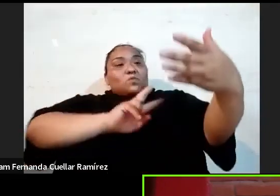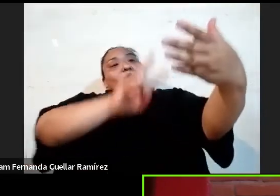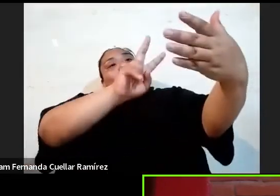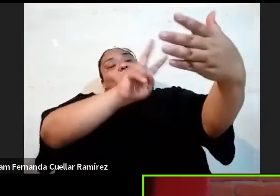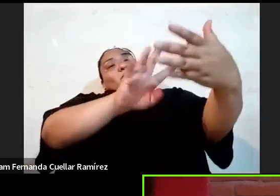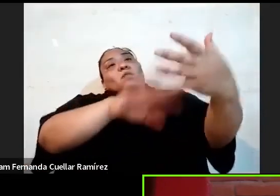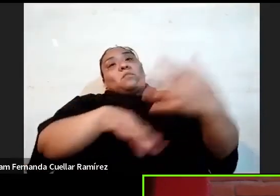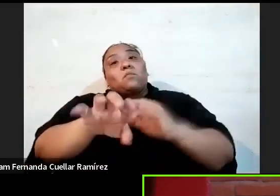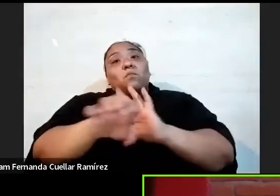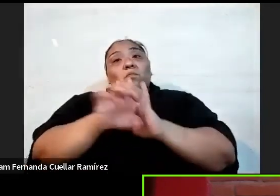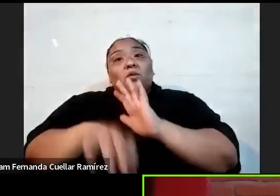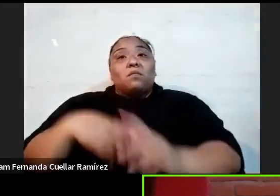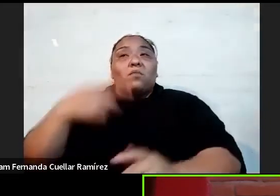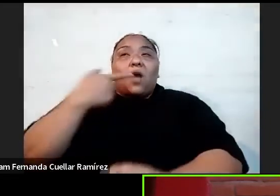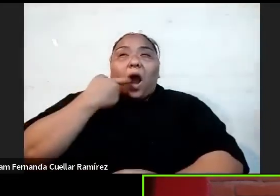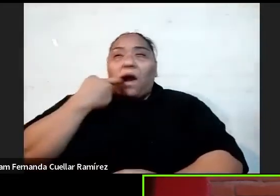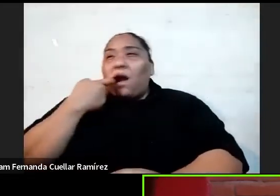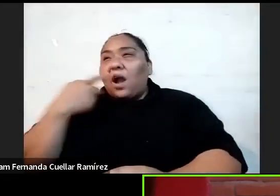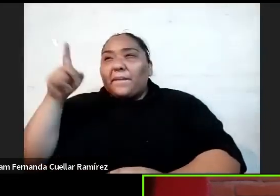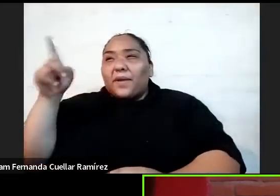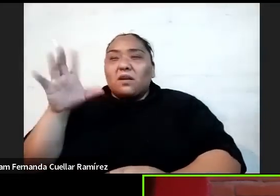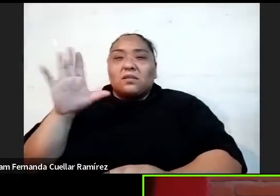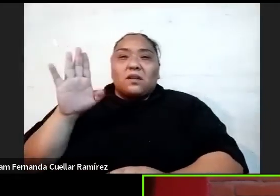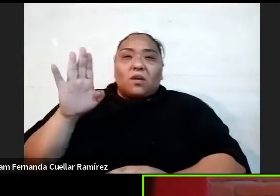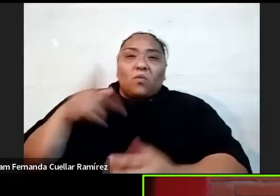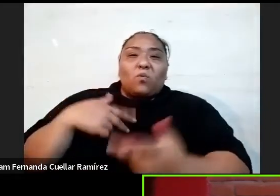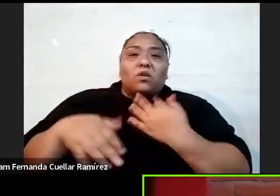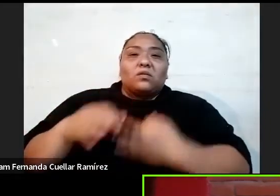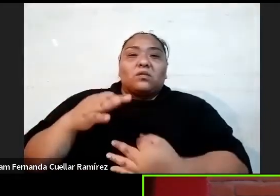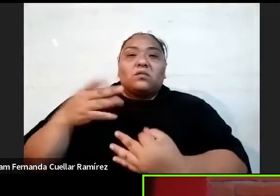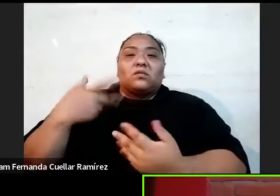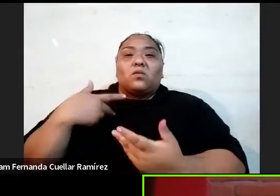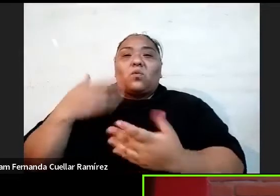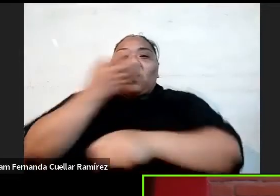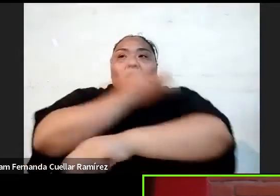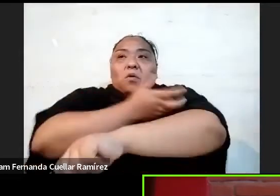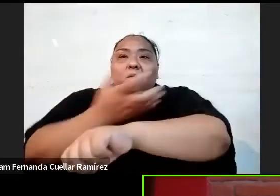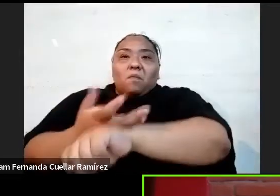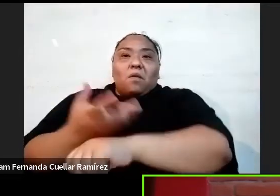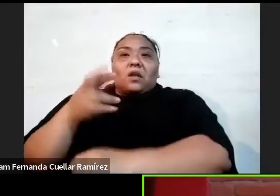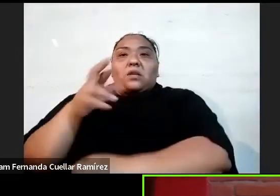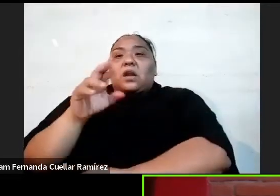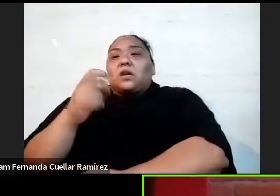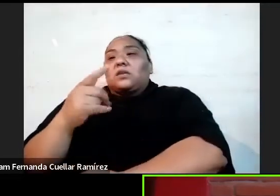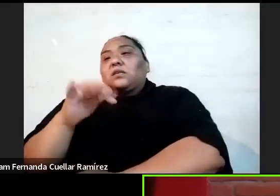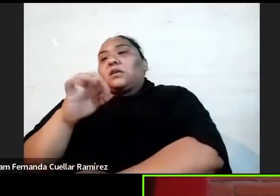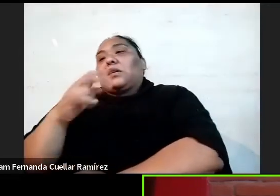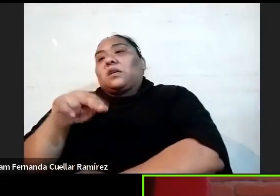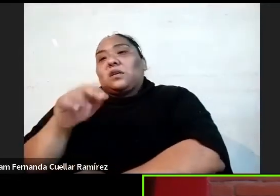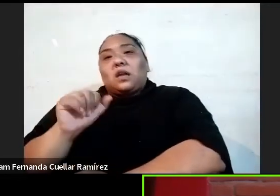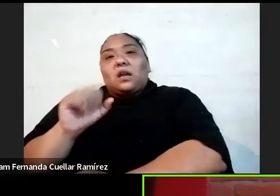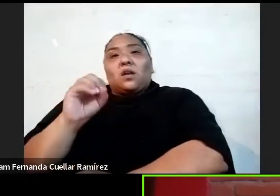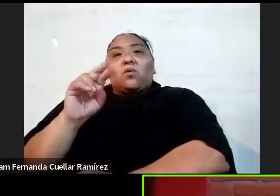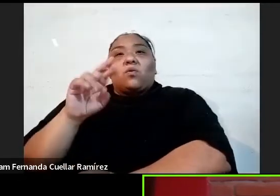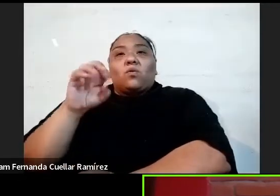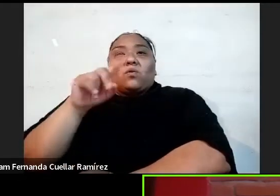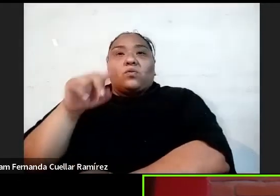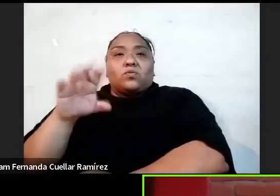por ejemplo, en Coyoacán, o acompañando a Astrid Haddad o a Regina Orozco, y era como muy